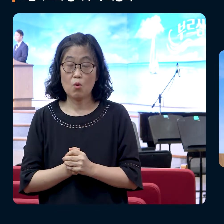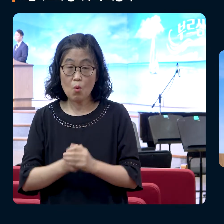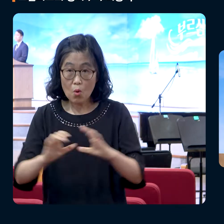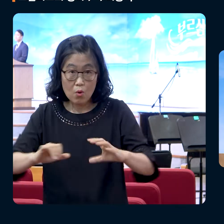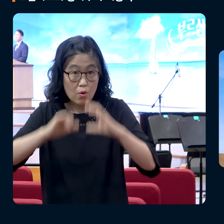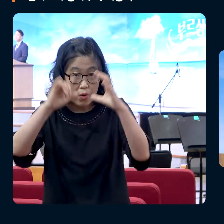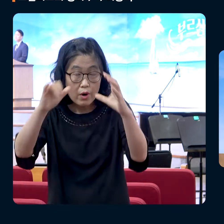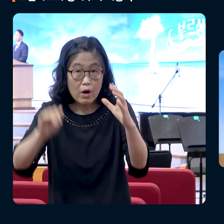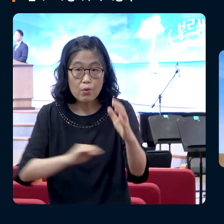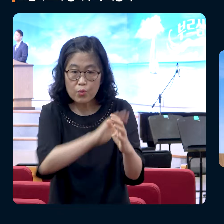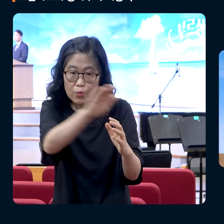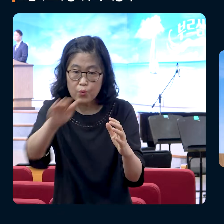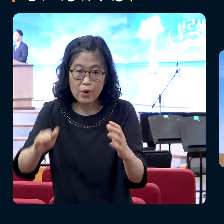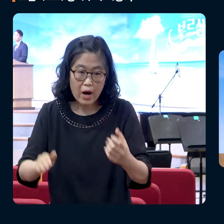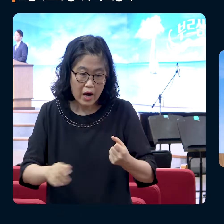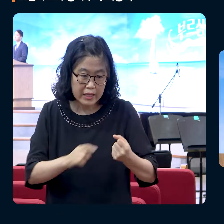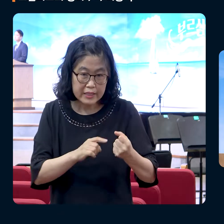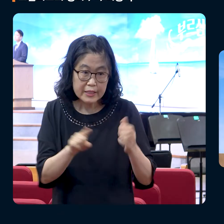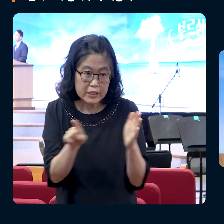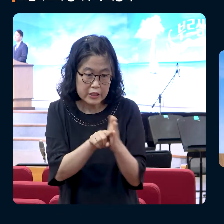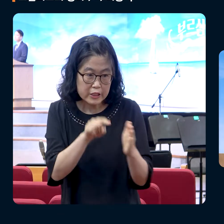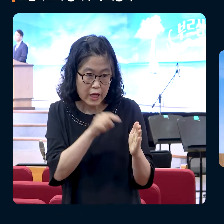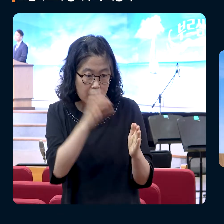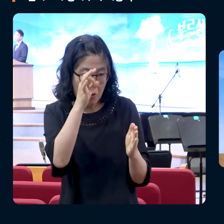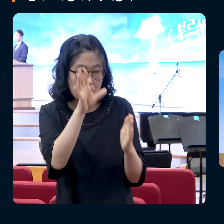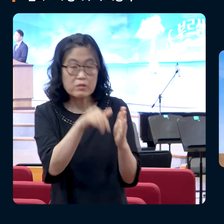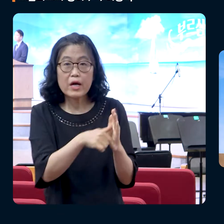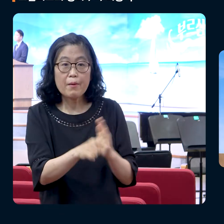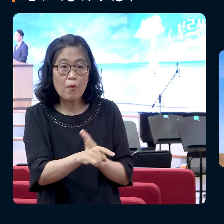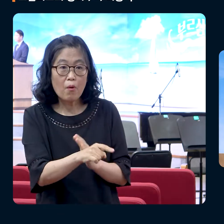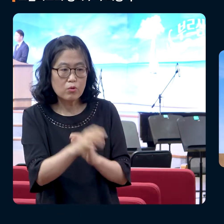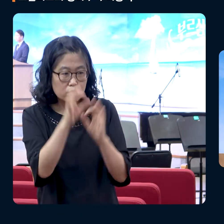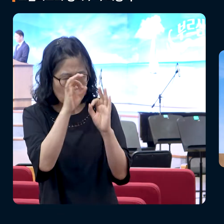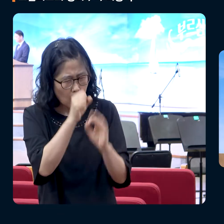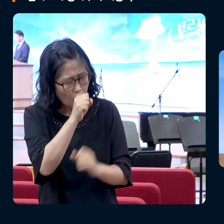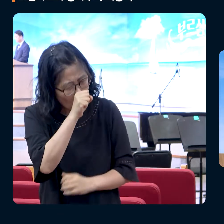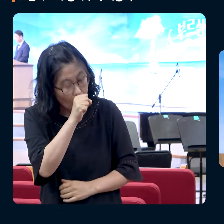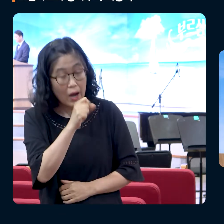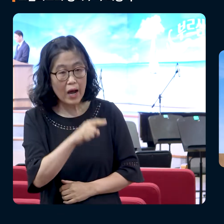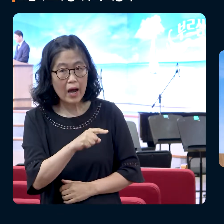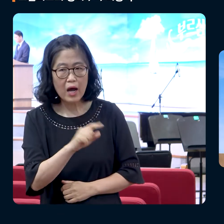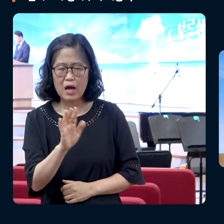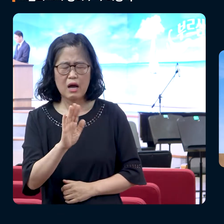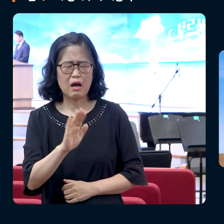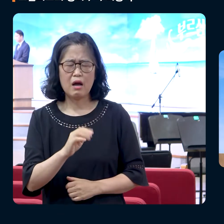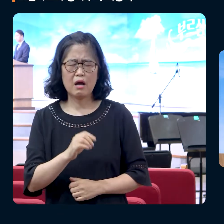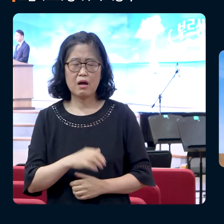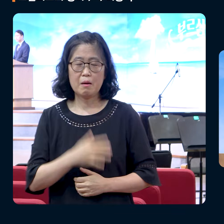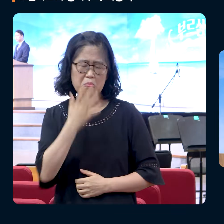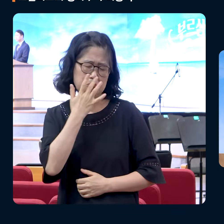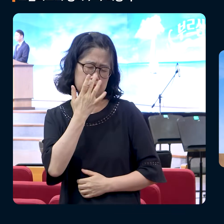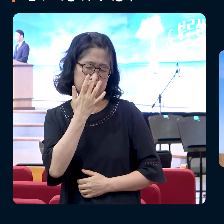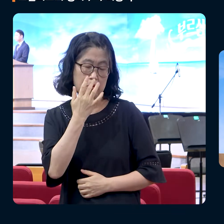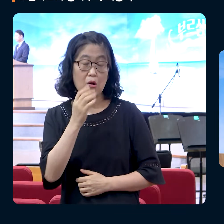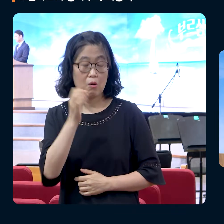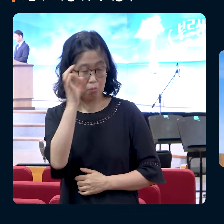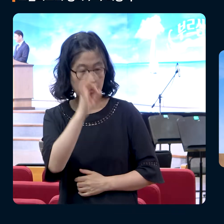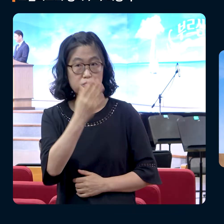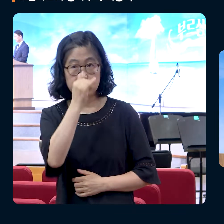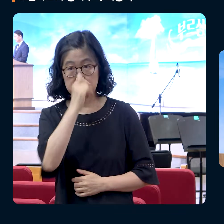세상이 우리가 가진 신앙을 좋은 시선으로 바라봐주고 있지 않기 때문입니다. 그런 세상